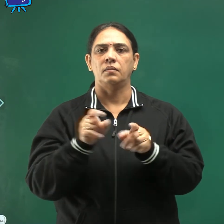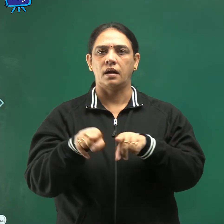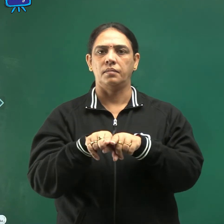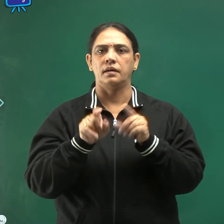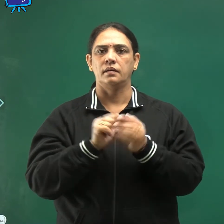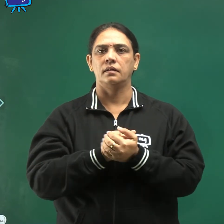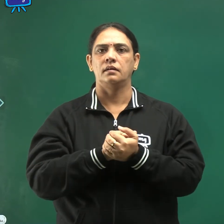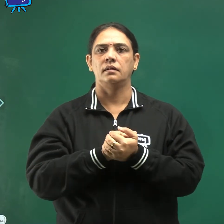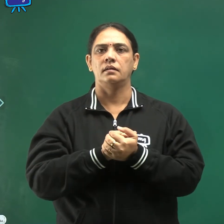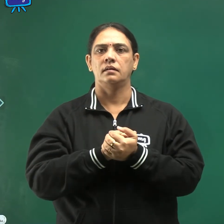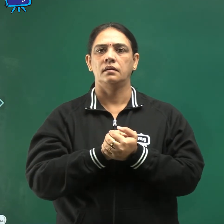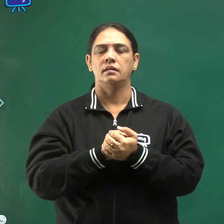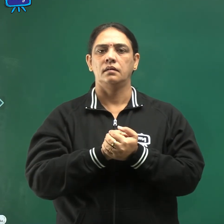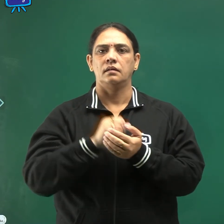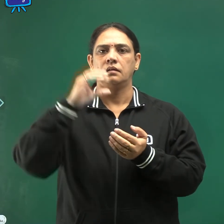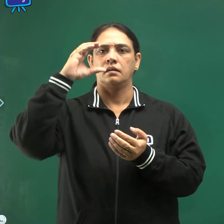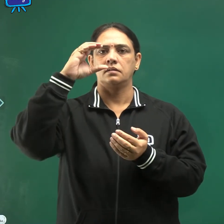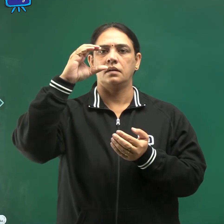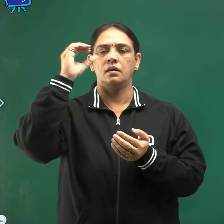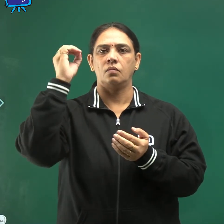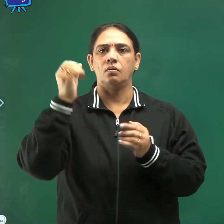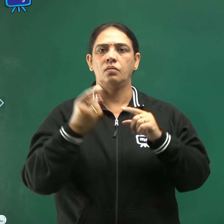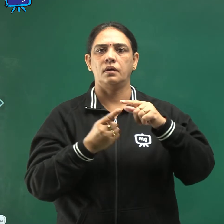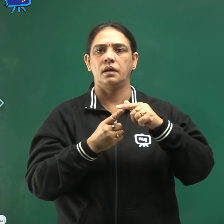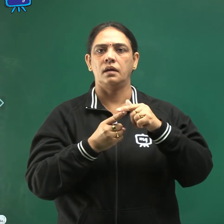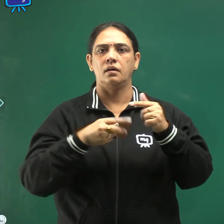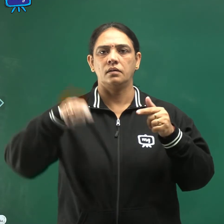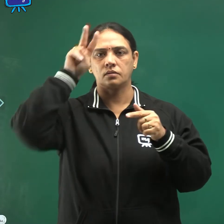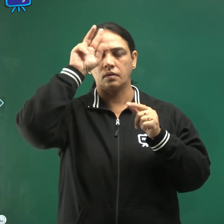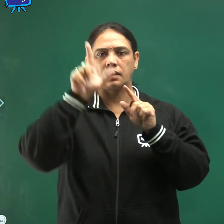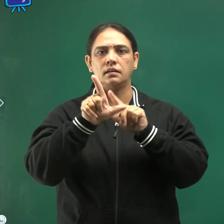बराबर cot स्क्वायर थीटा।